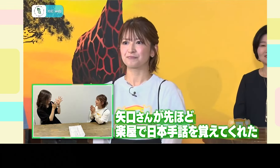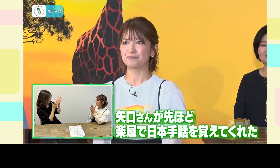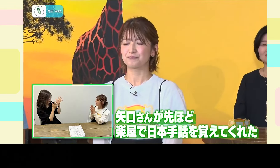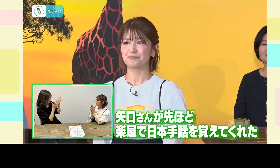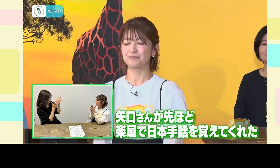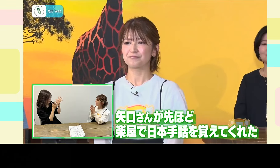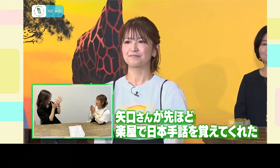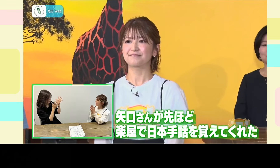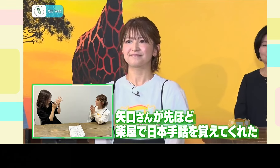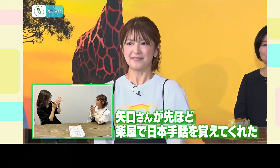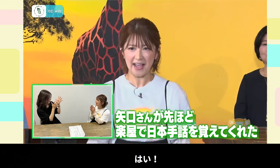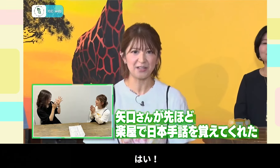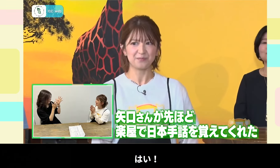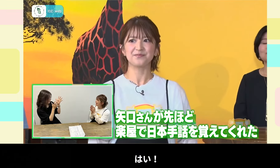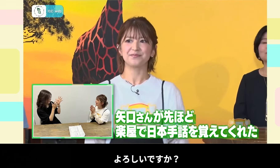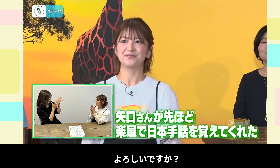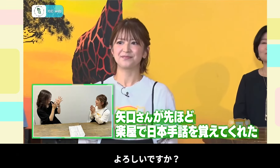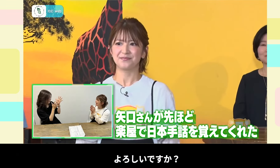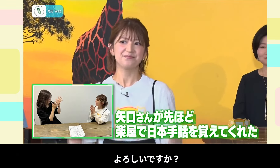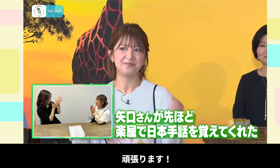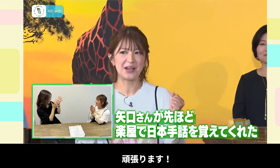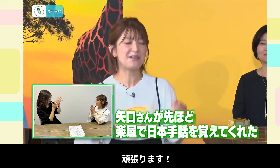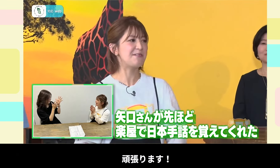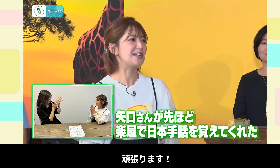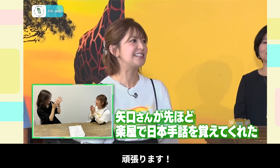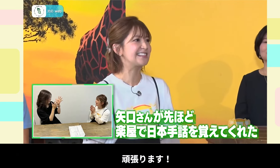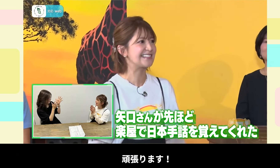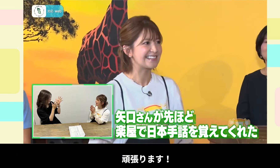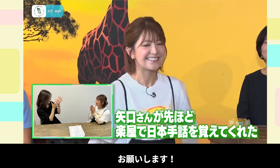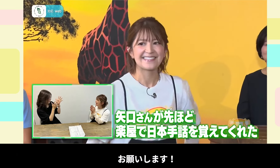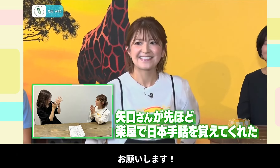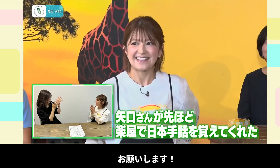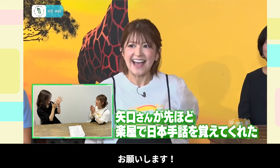えてくれたんです。 はい、 よろしいですか？ 頑張ります。 お願いします。 はい。